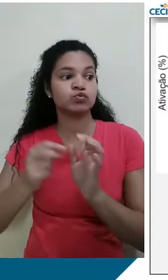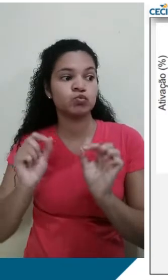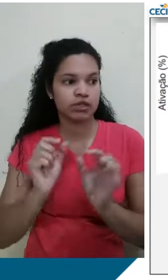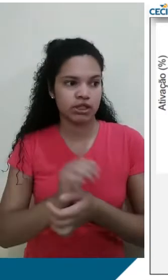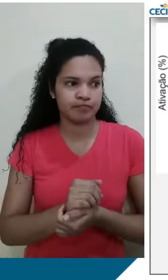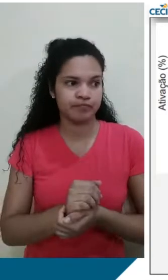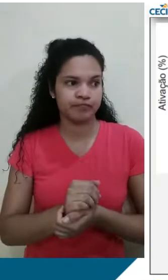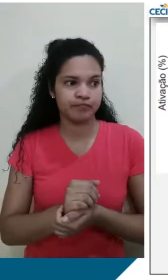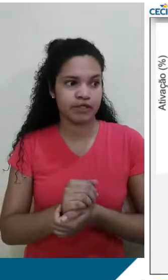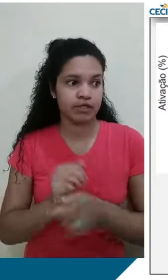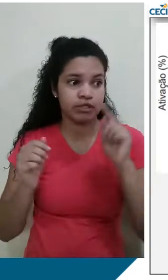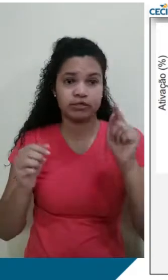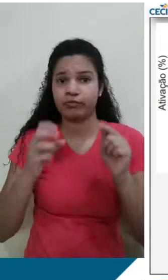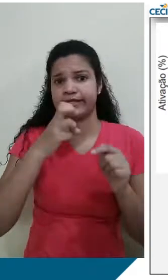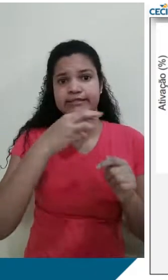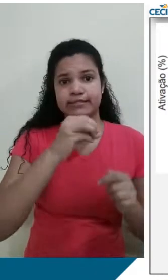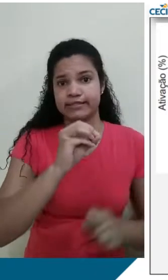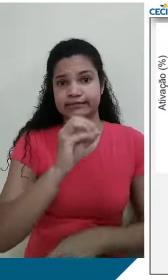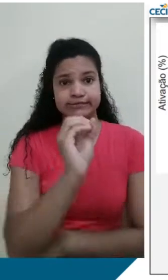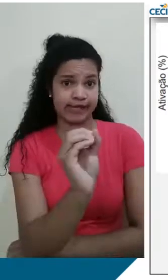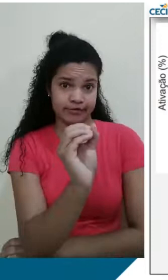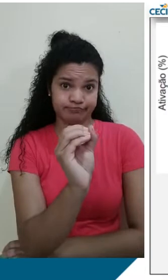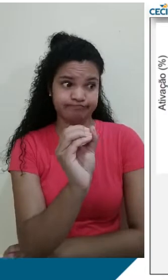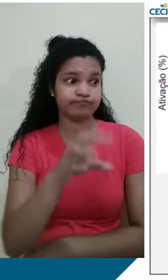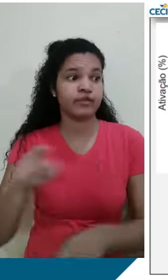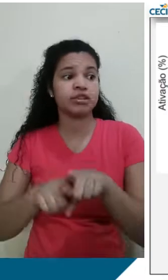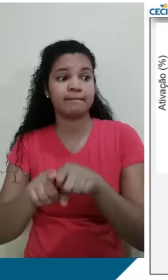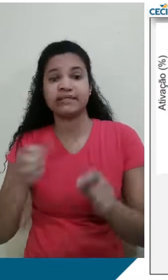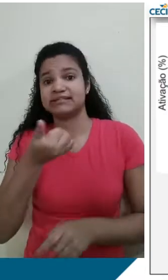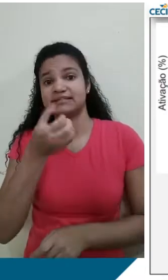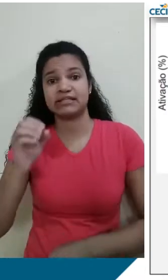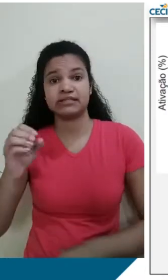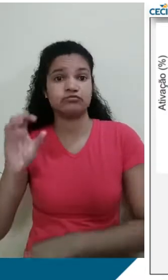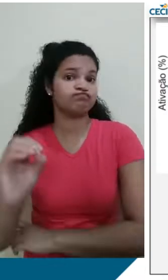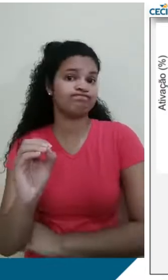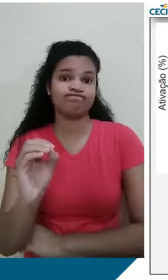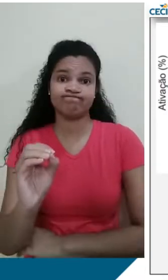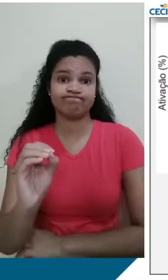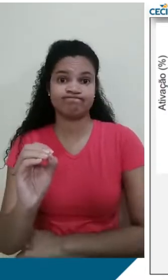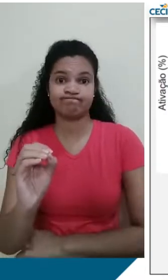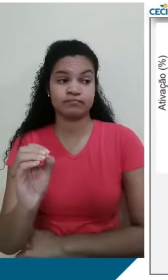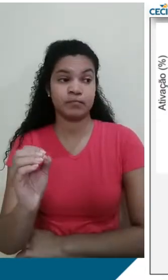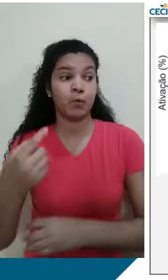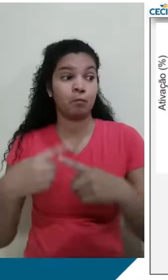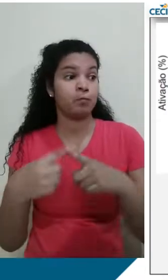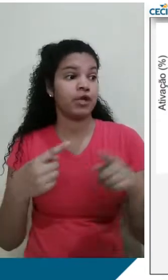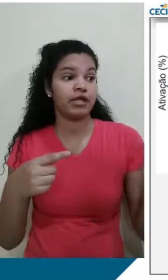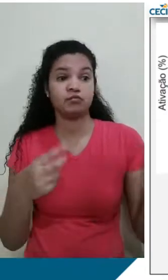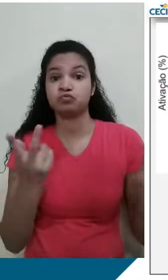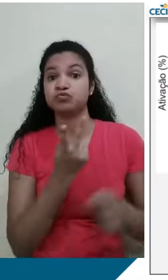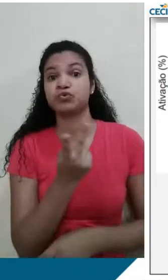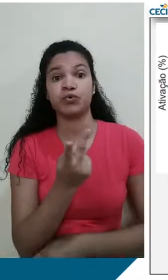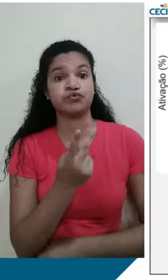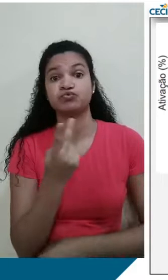zero, tanto em 530 nanômetros como em 600 nanômetros, já que esse